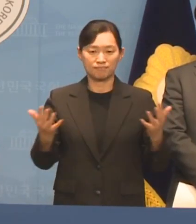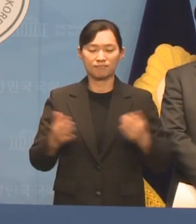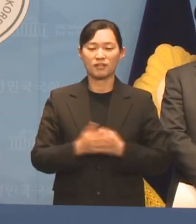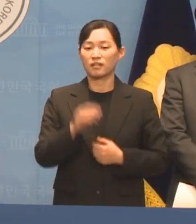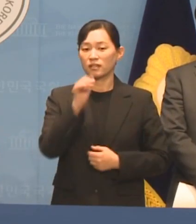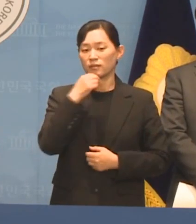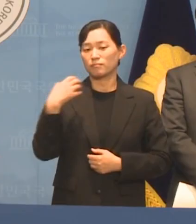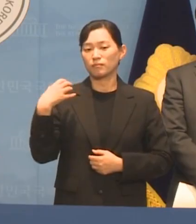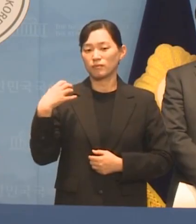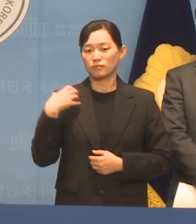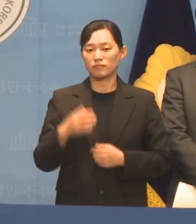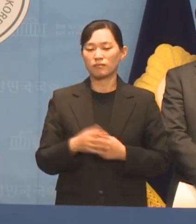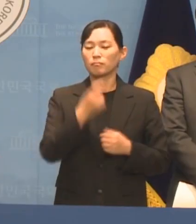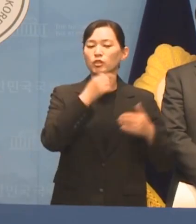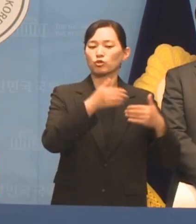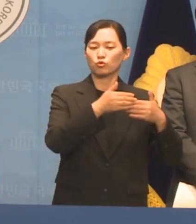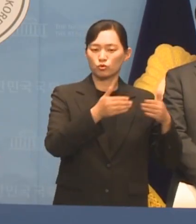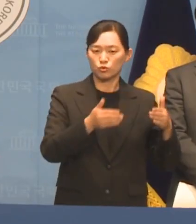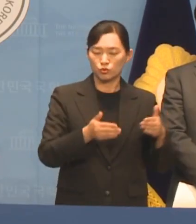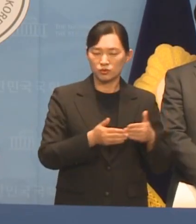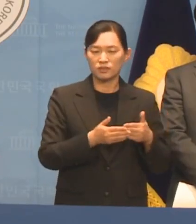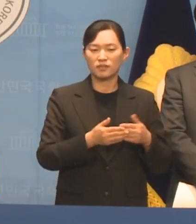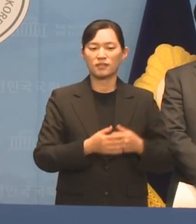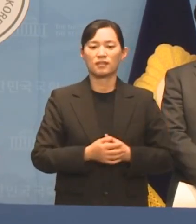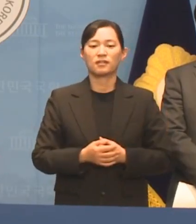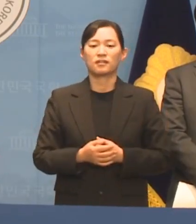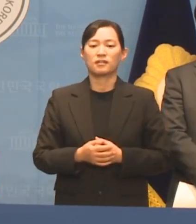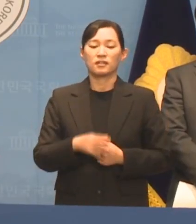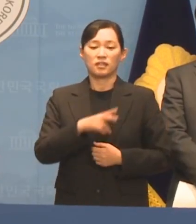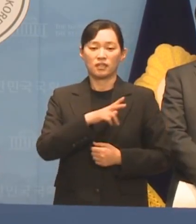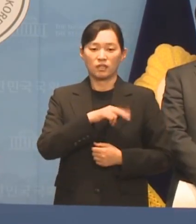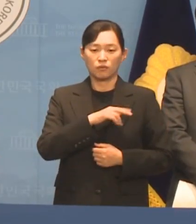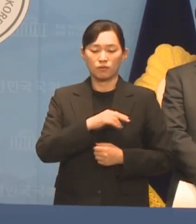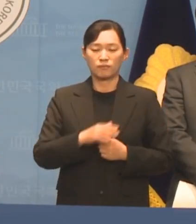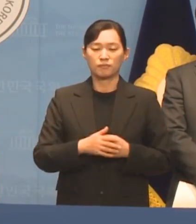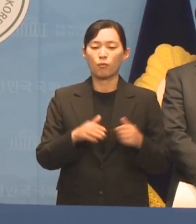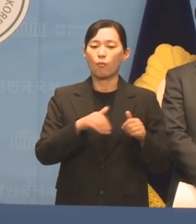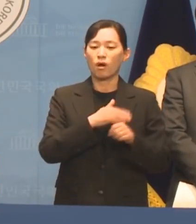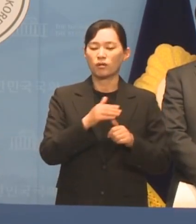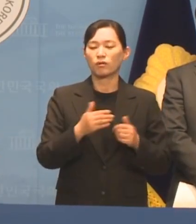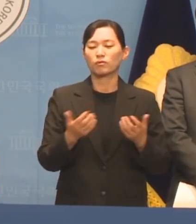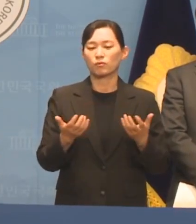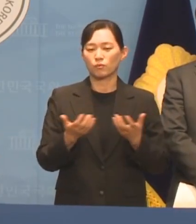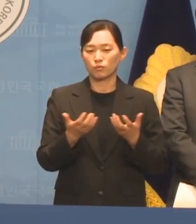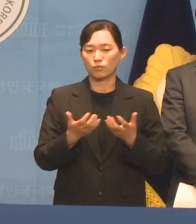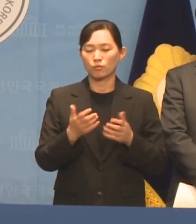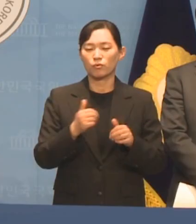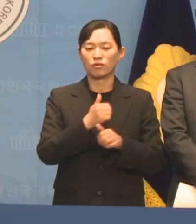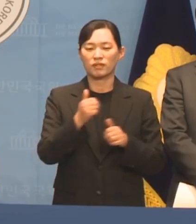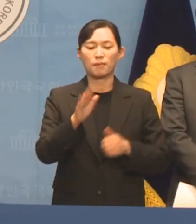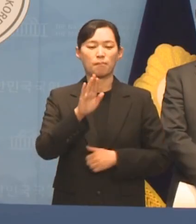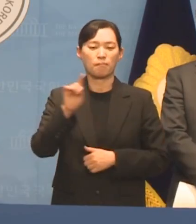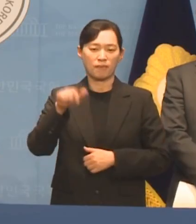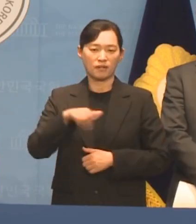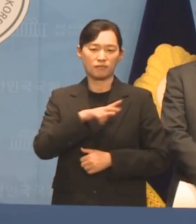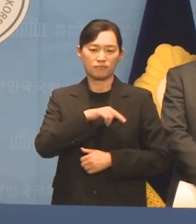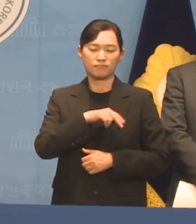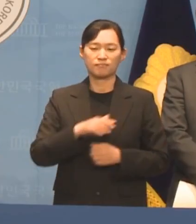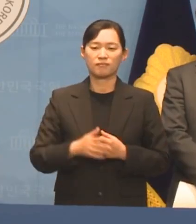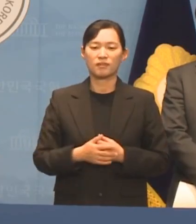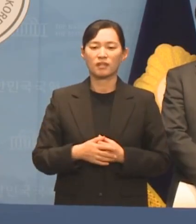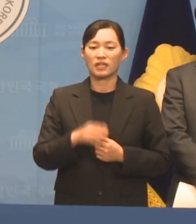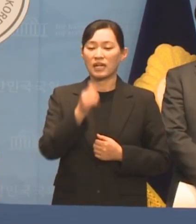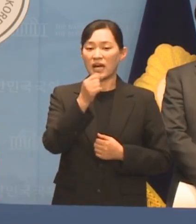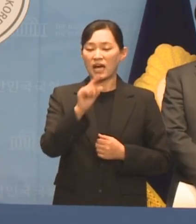맡은 저는 더불어민주당 노동존중 실천단 의원이자 국회 환경노동위원회 위원 박홍배입니다.